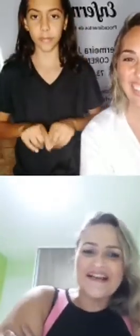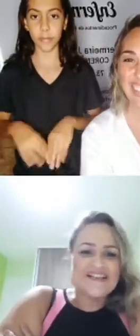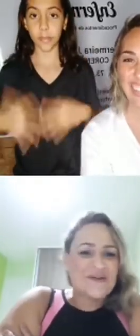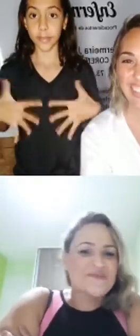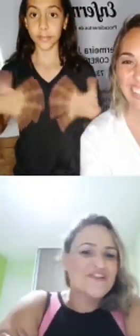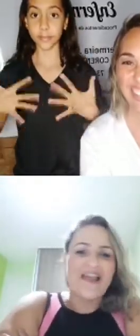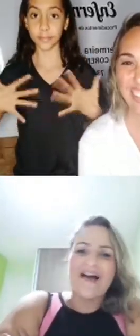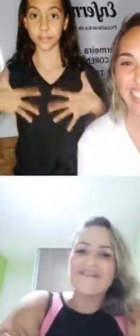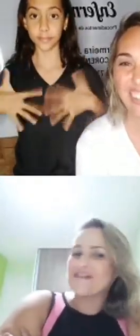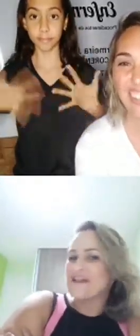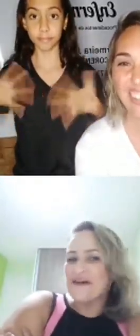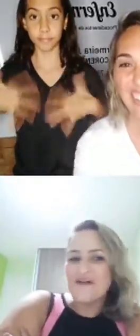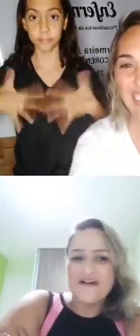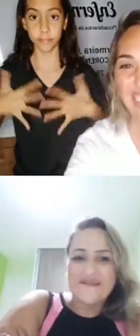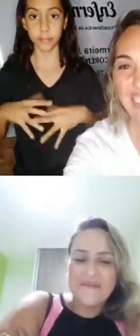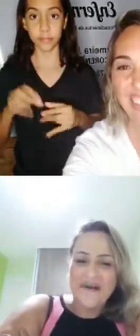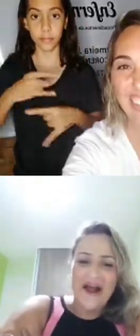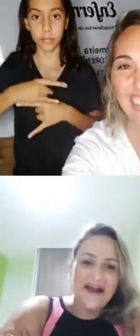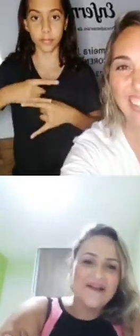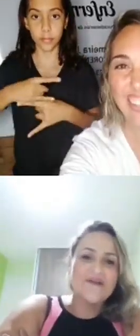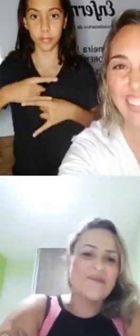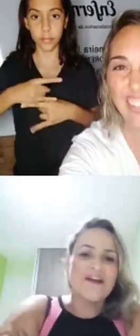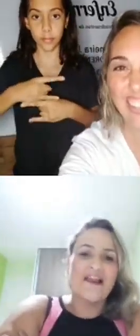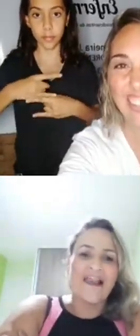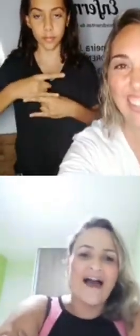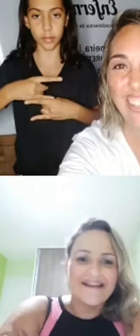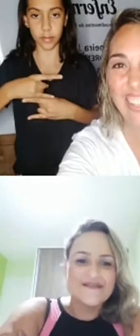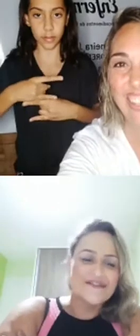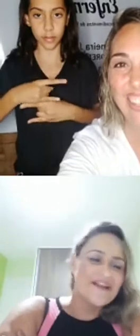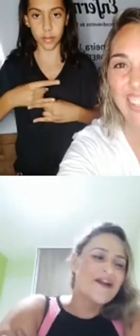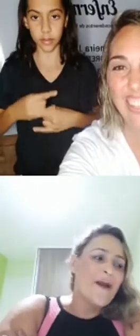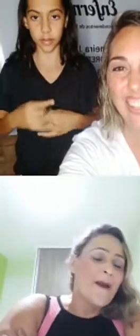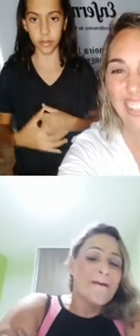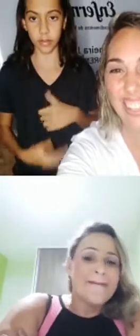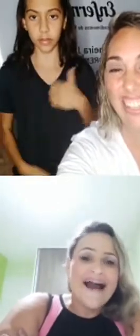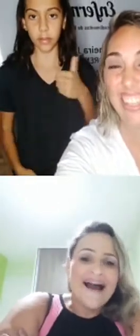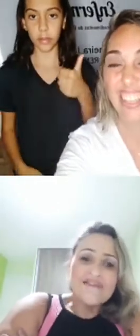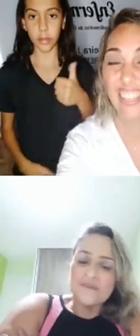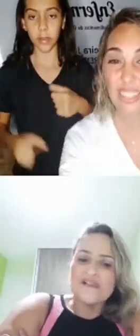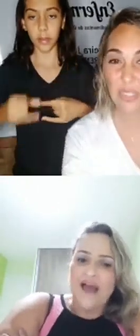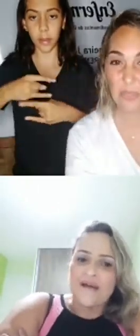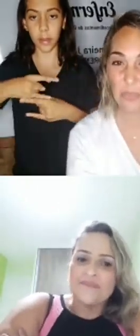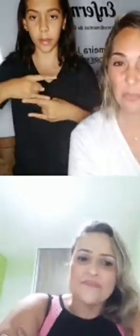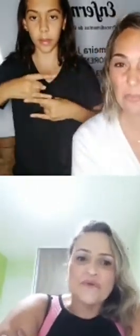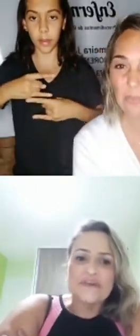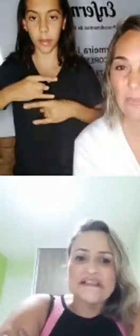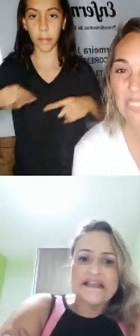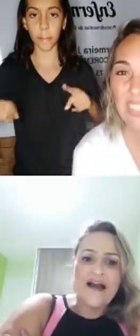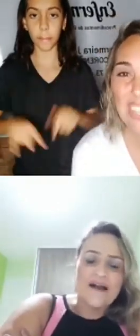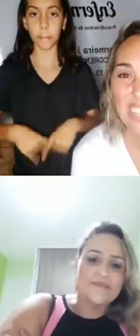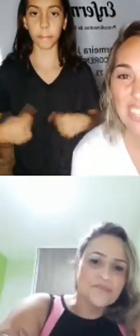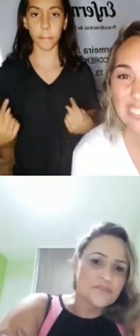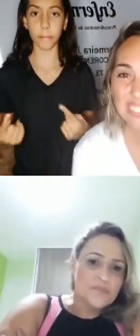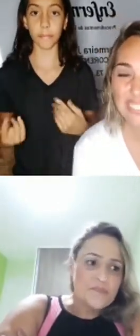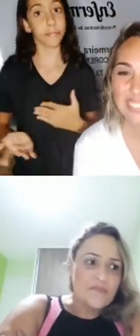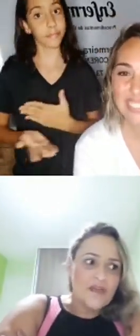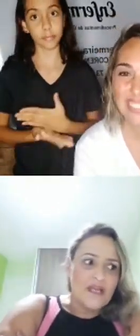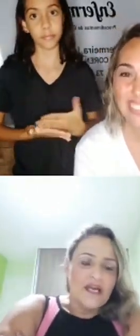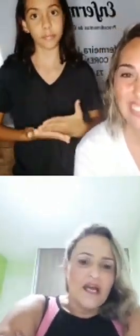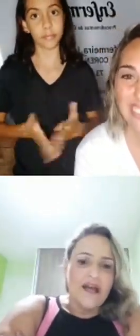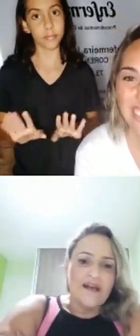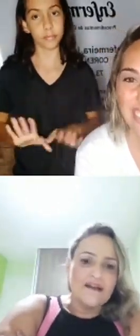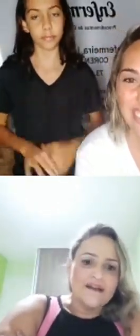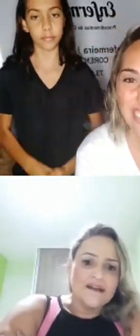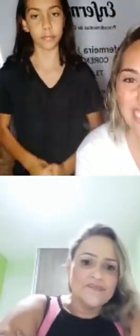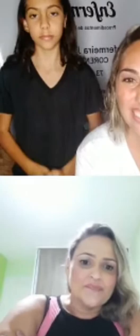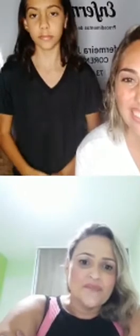essa questão de live não é a minha praia, é a minha primeira live. Mas vamos lá. Vou tentar